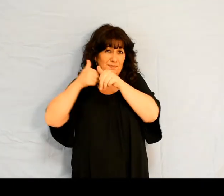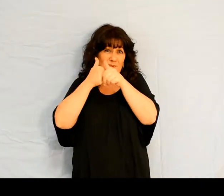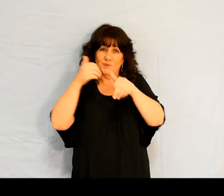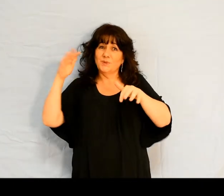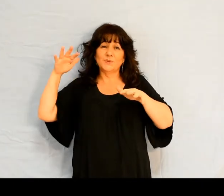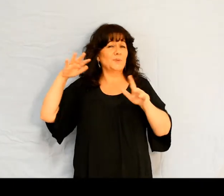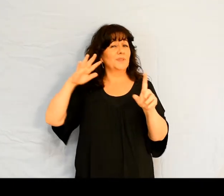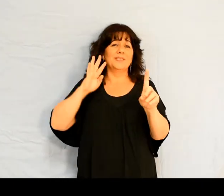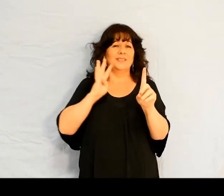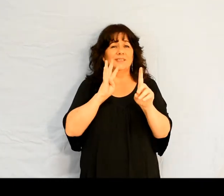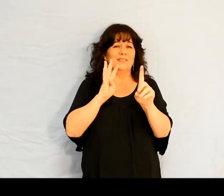leur dit :